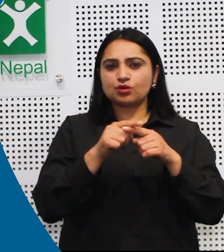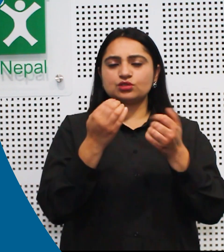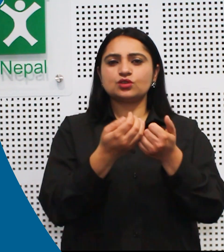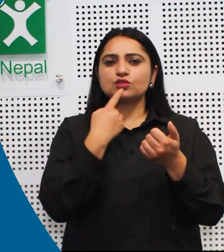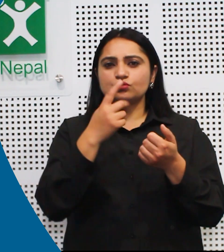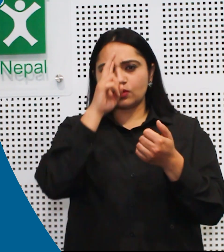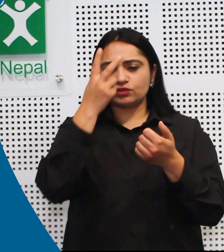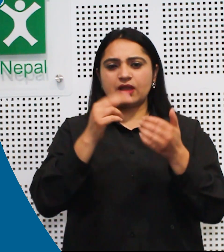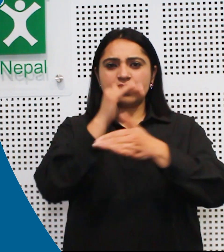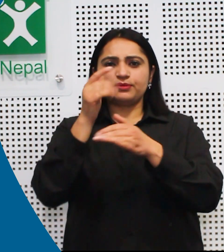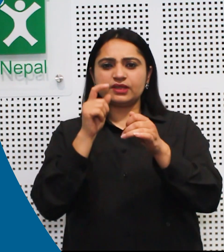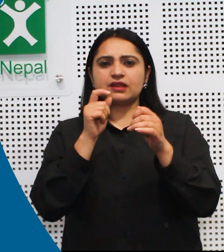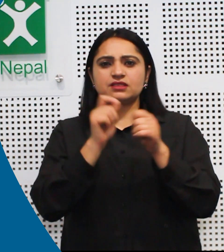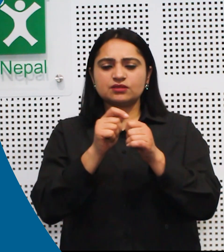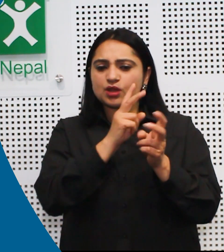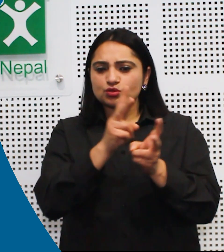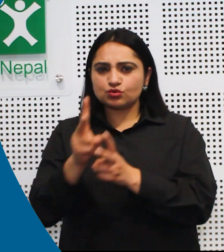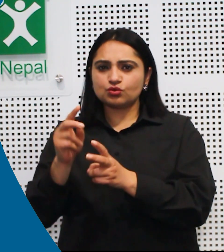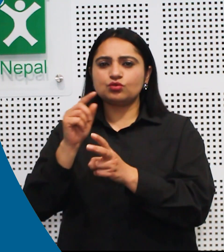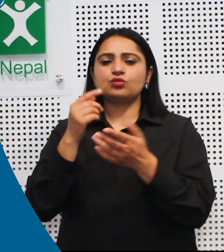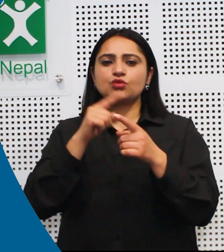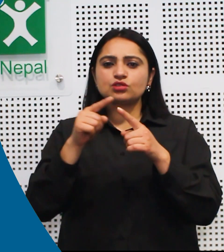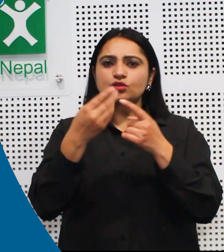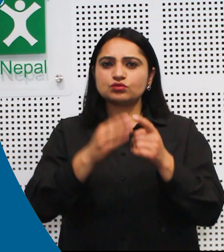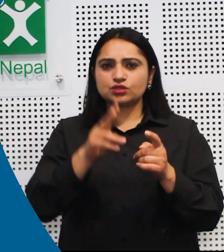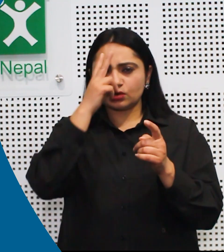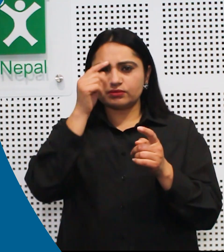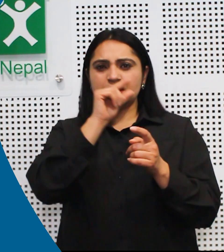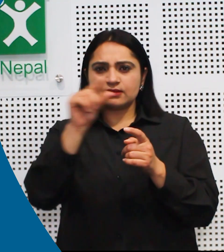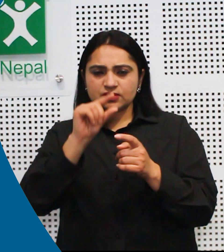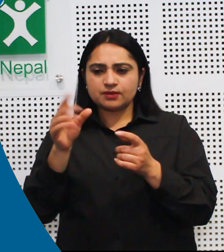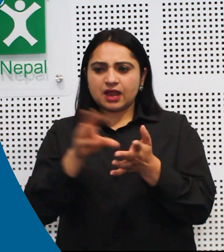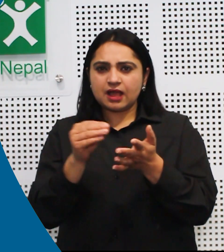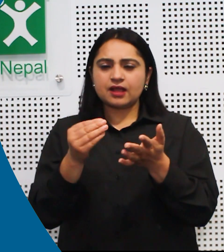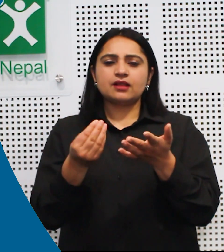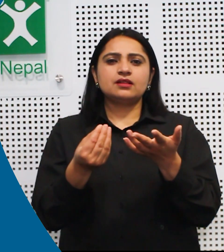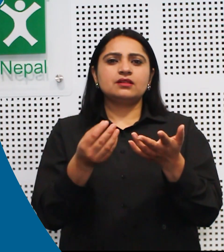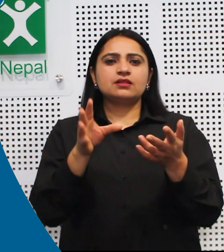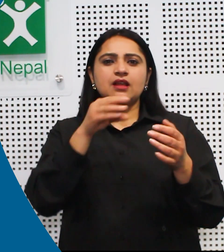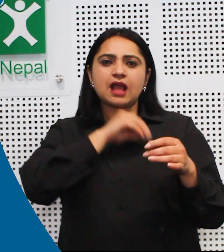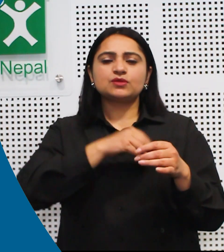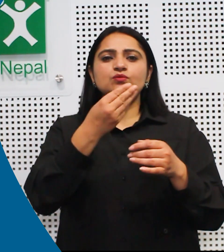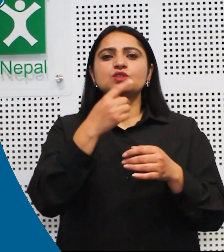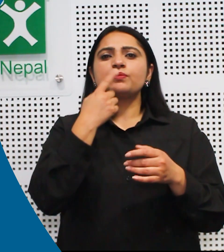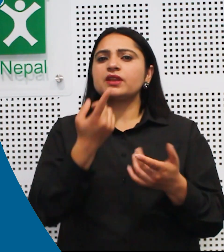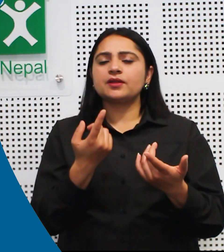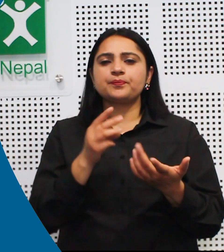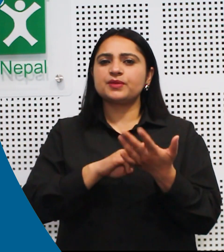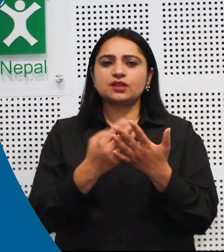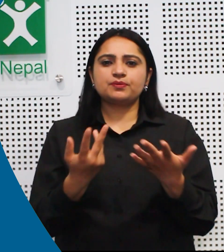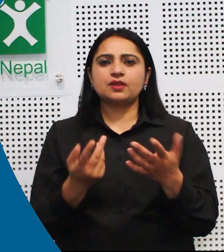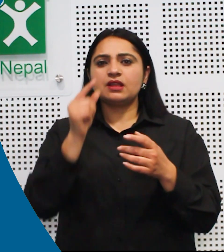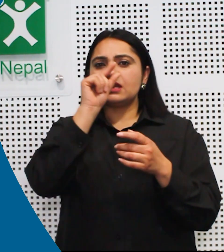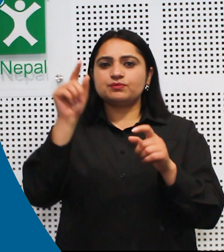निर्माणमा यसरी खर्च गर्छौँ, यो शीर्षकबाट हाम्रो आम्दानी हुन्छ भन्ने त्यो विस्तृत रूपमा खुलाउनु पर्छ। बजेटको पूर्व तयारीमा चाहिँ जस्तै अब विषय